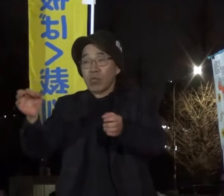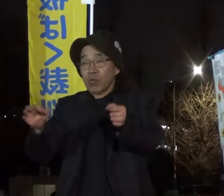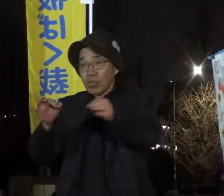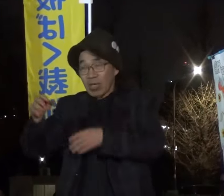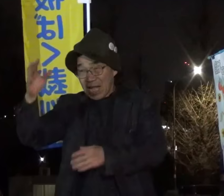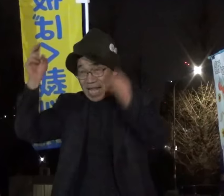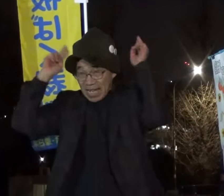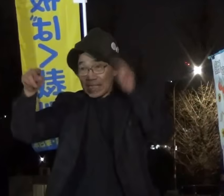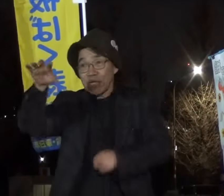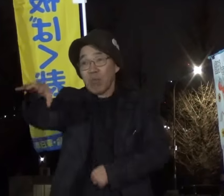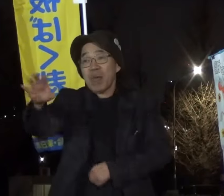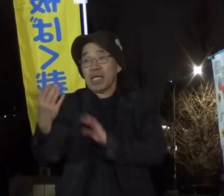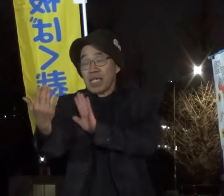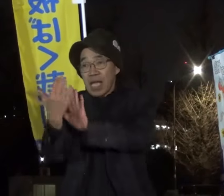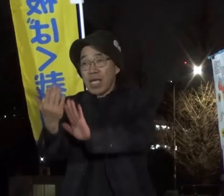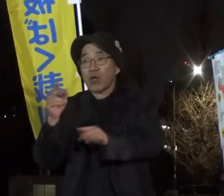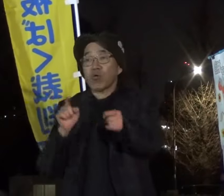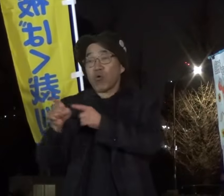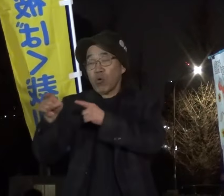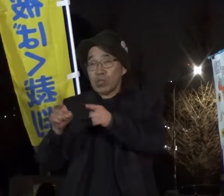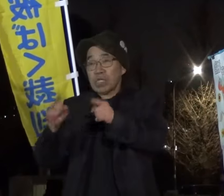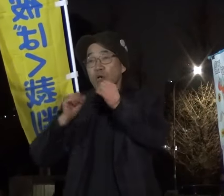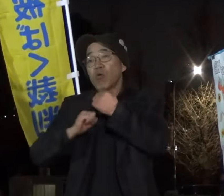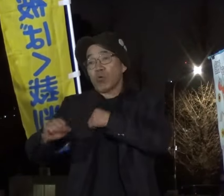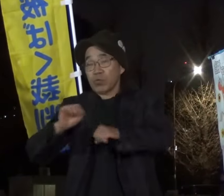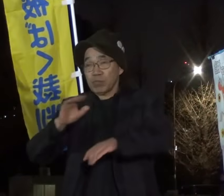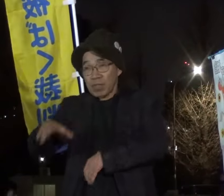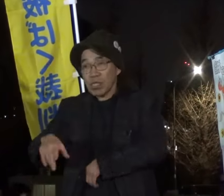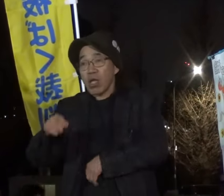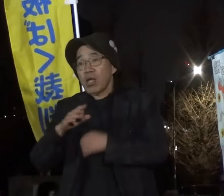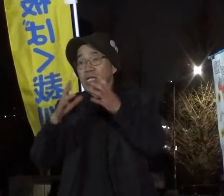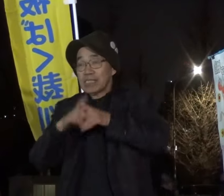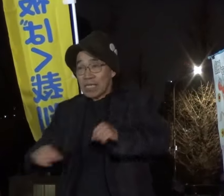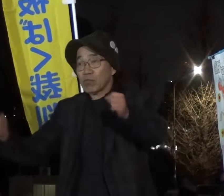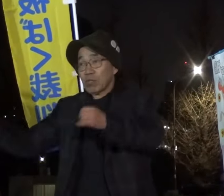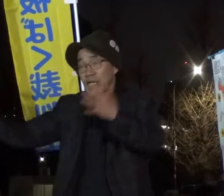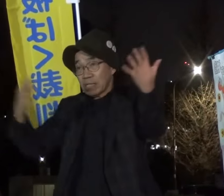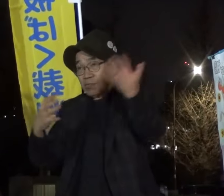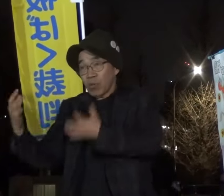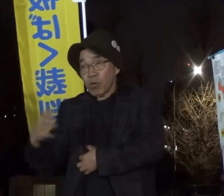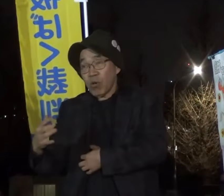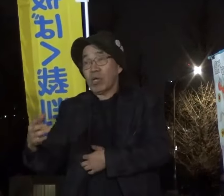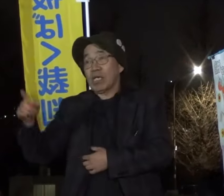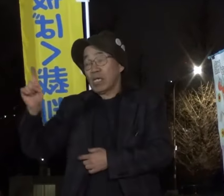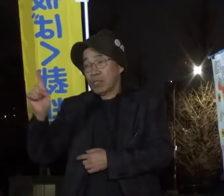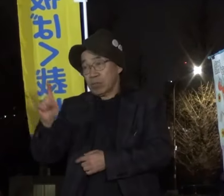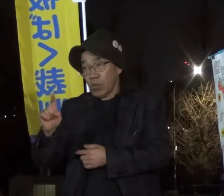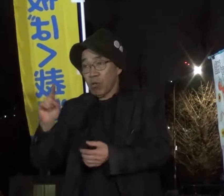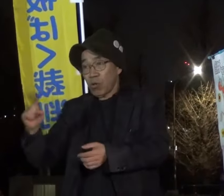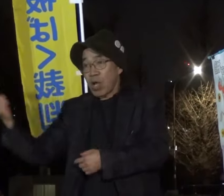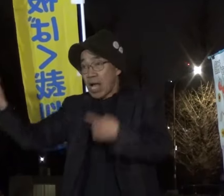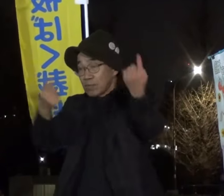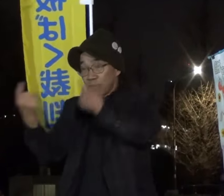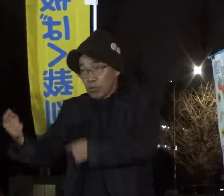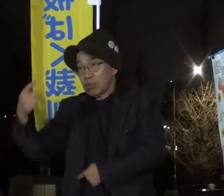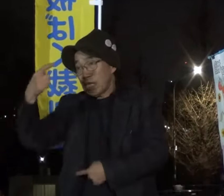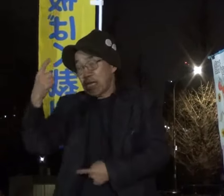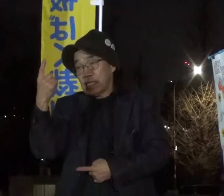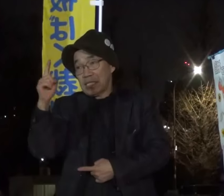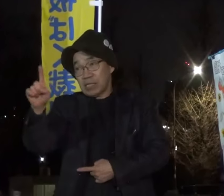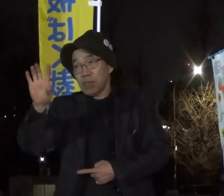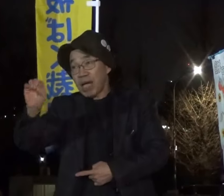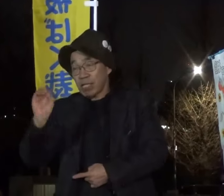います。これに向けても全国から参加する方には1万円の交通費補助を現地1階の